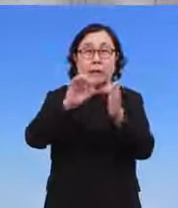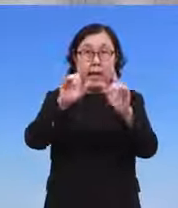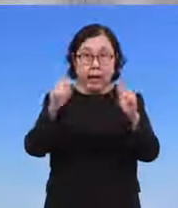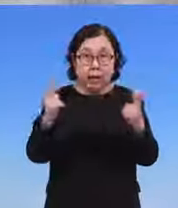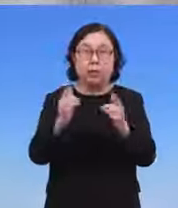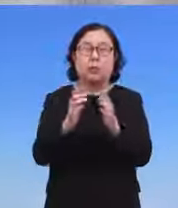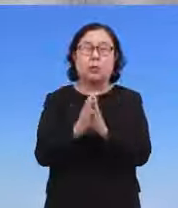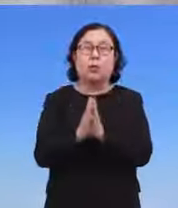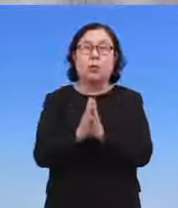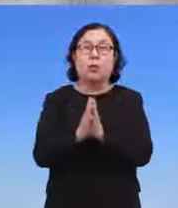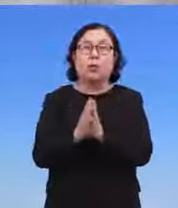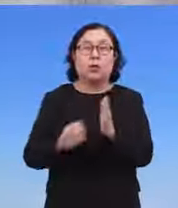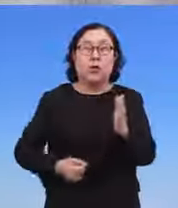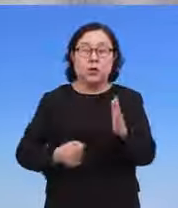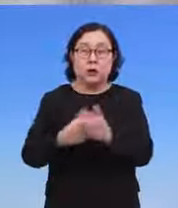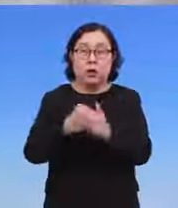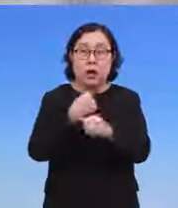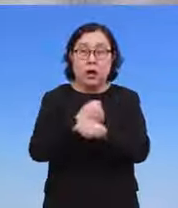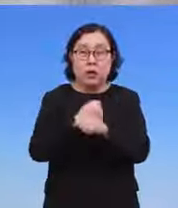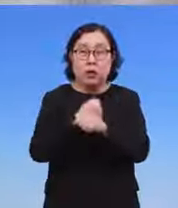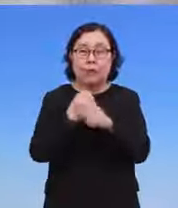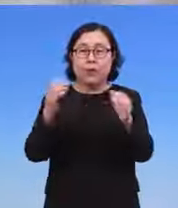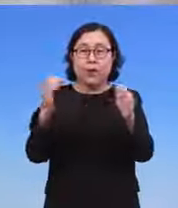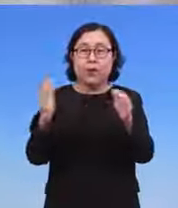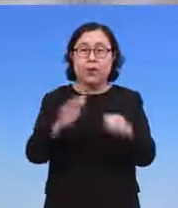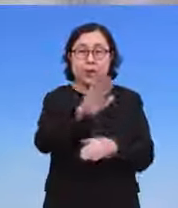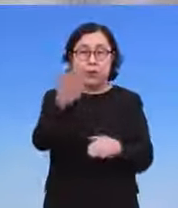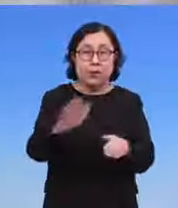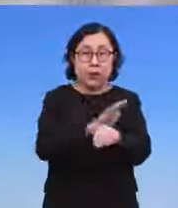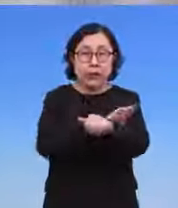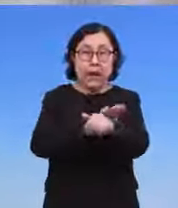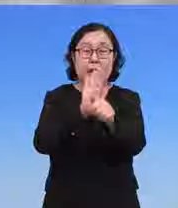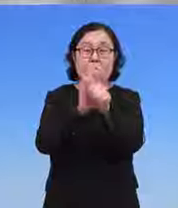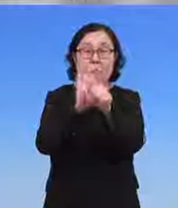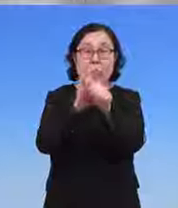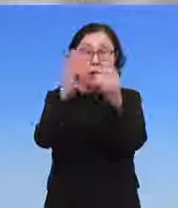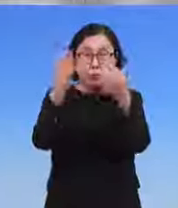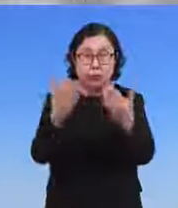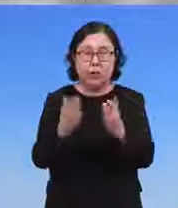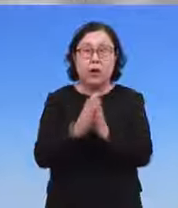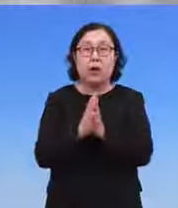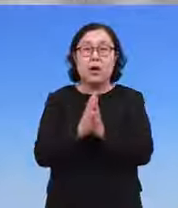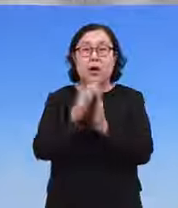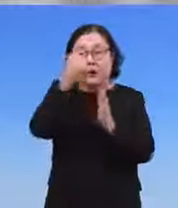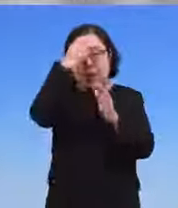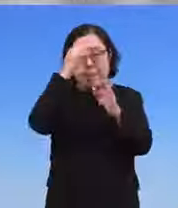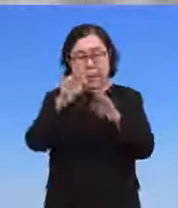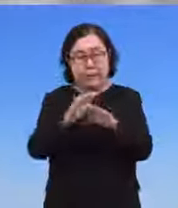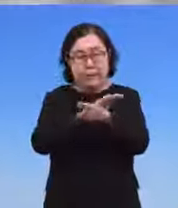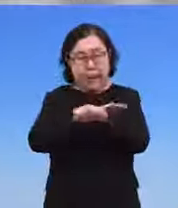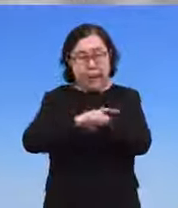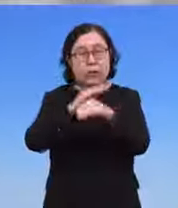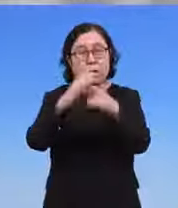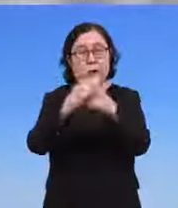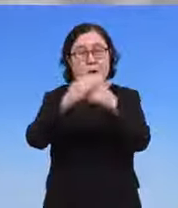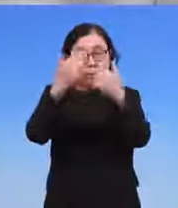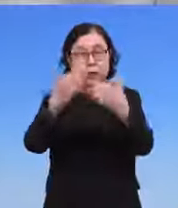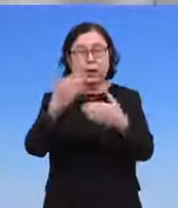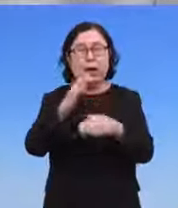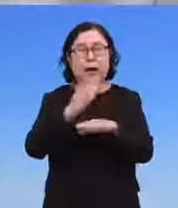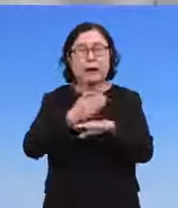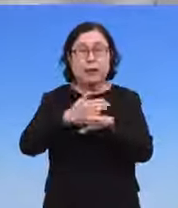하고 또 얼마나 협조를 잘 해주셔서 아무 혼란 없이 이렇게 예배가 잘 드려져서 너무 감사하고요. 그리고 뭐